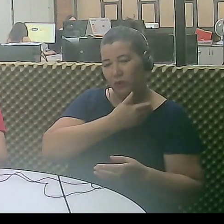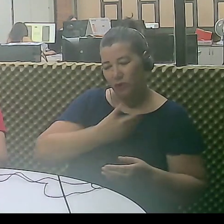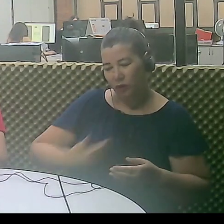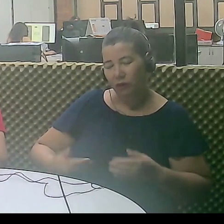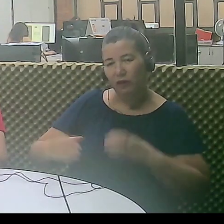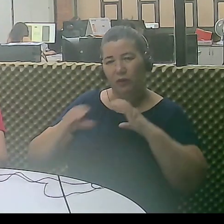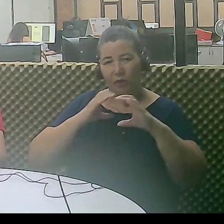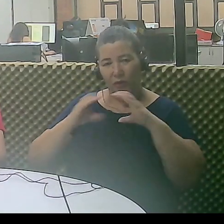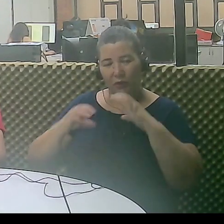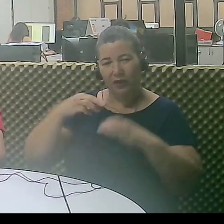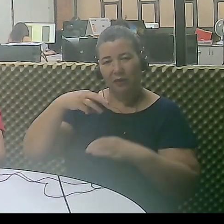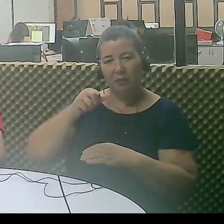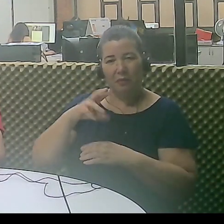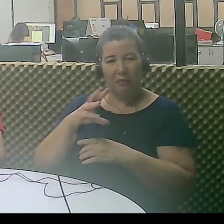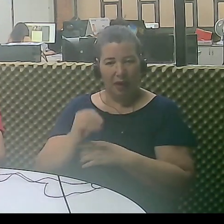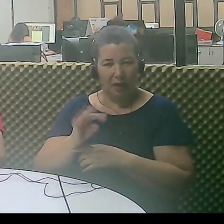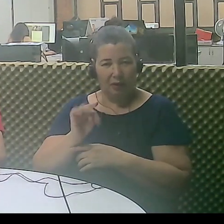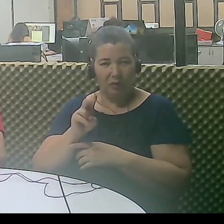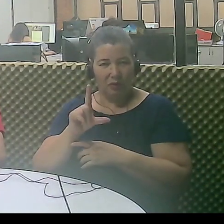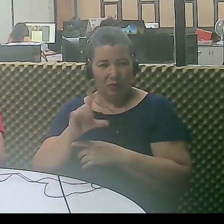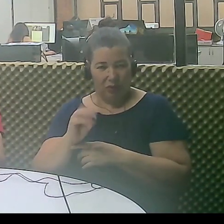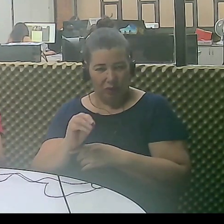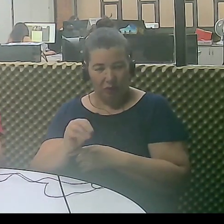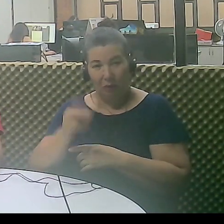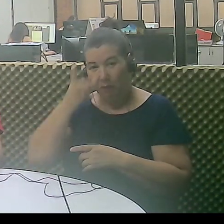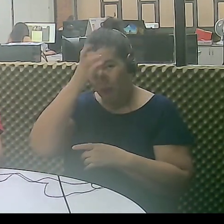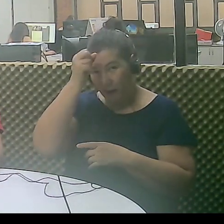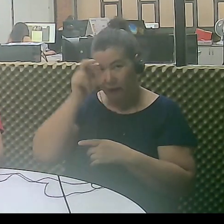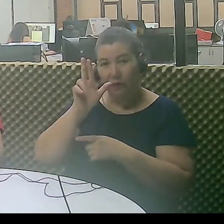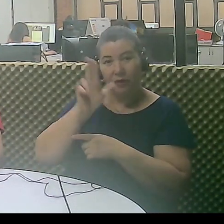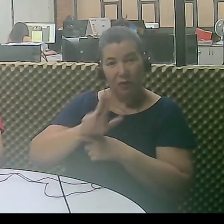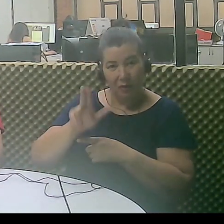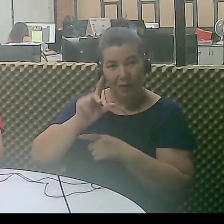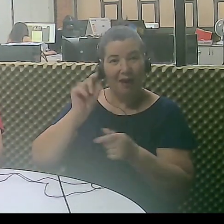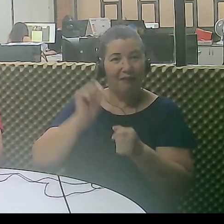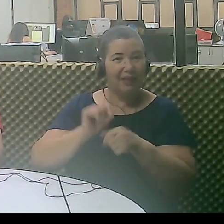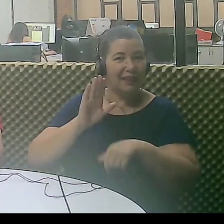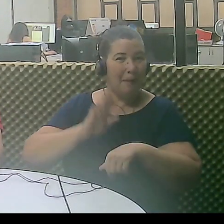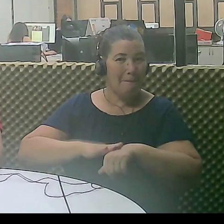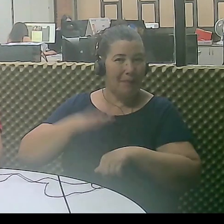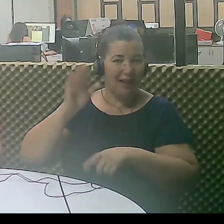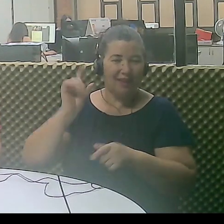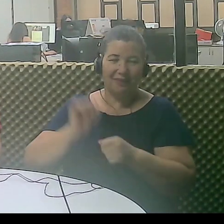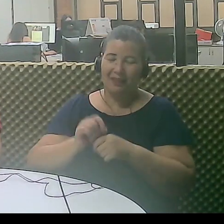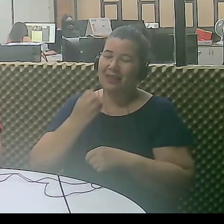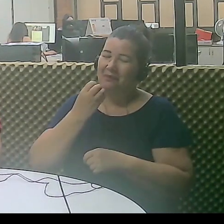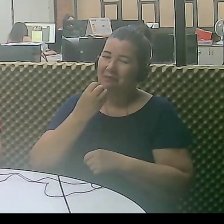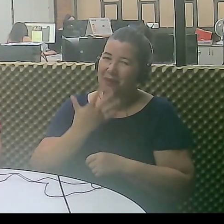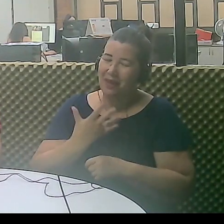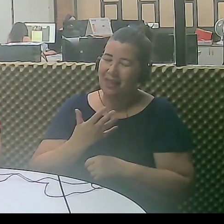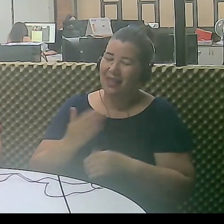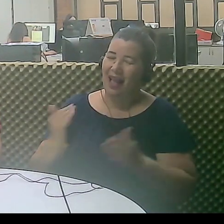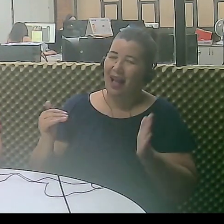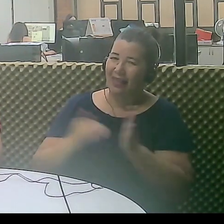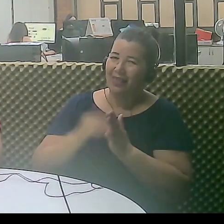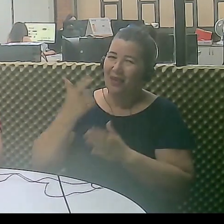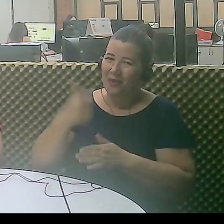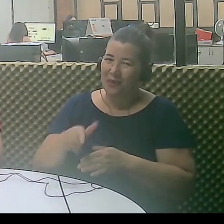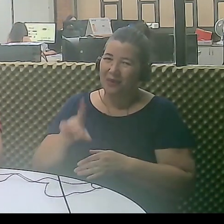Comunicação, Marco Túlio de Castro Kahneman. Prefeitura de Uberlândia. Fazer mais, fazer bem. Até a